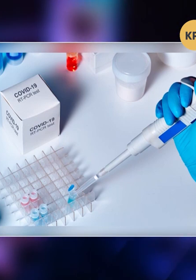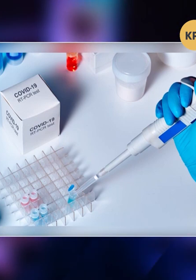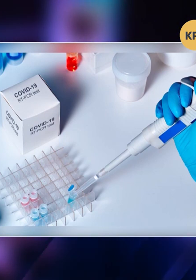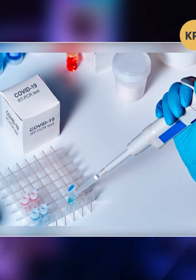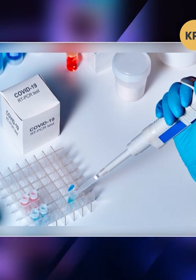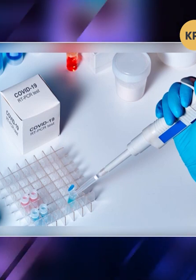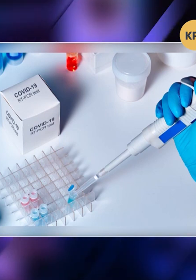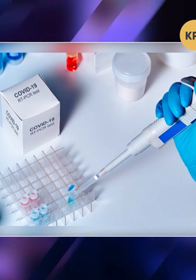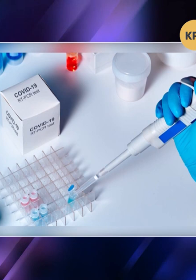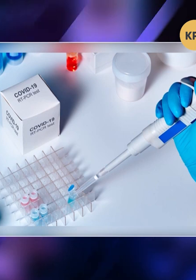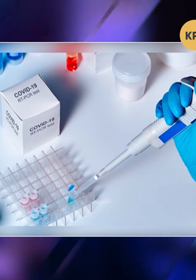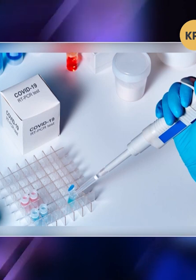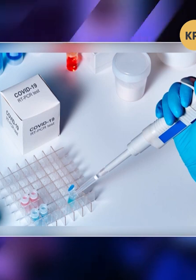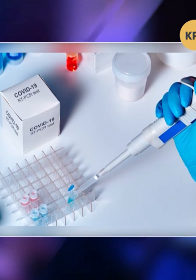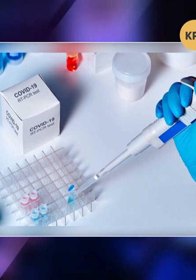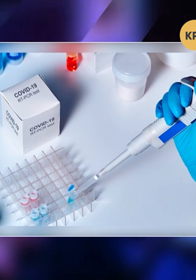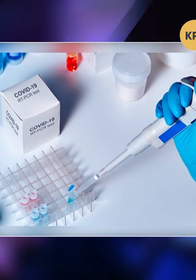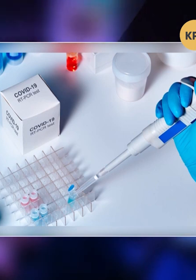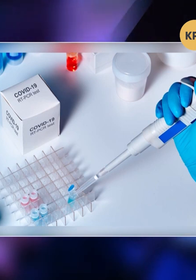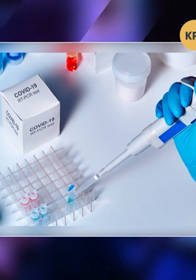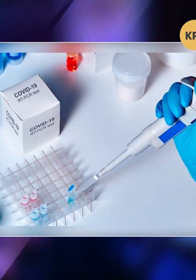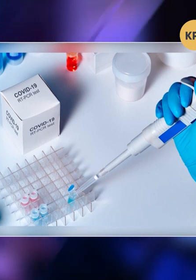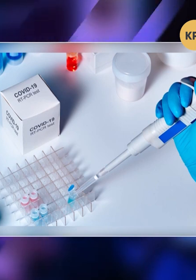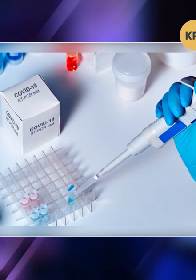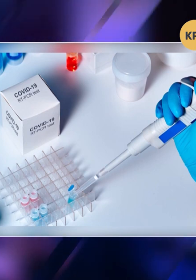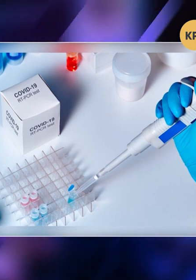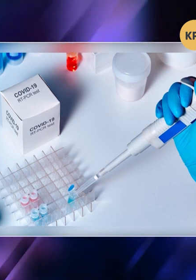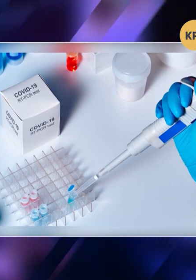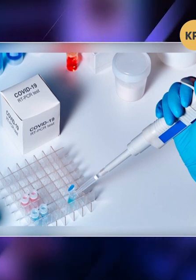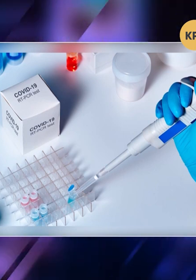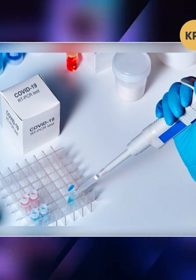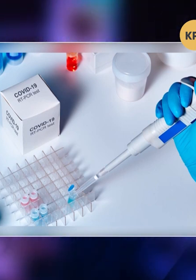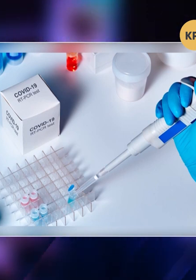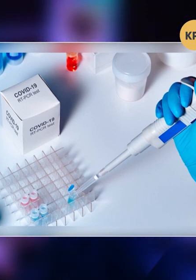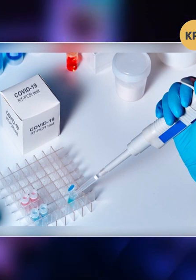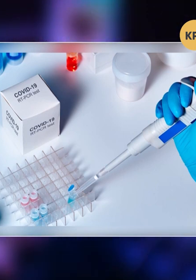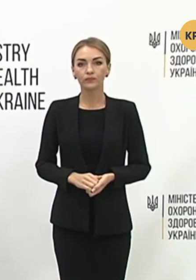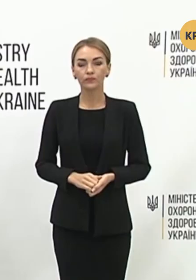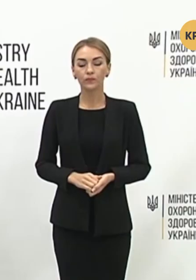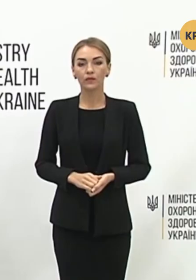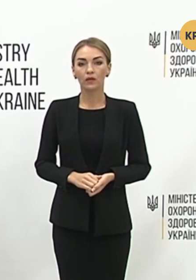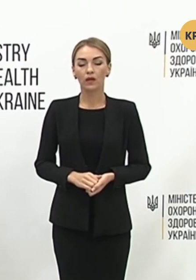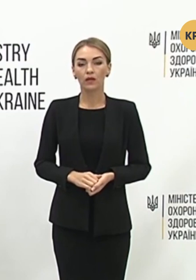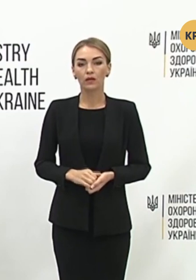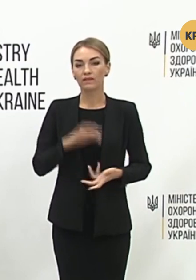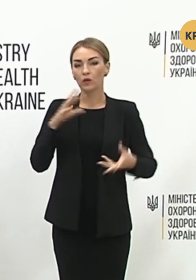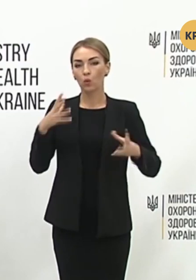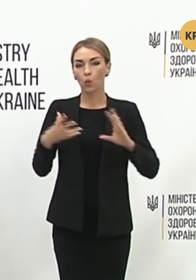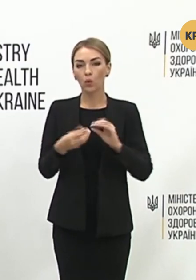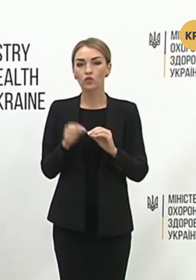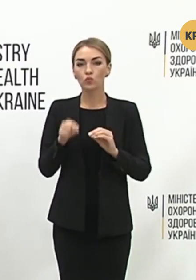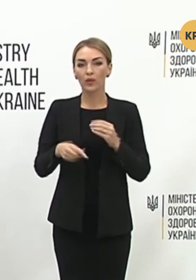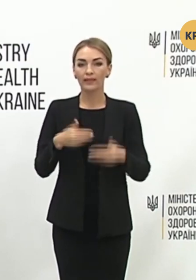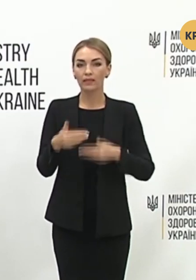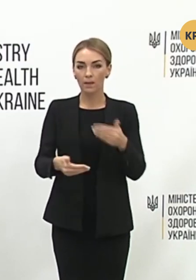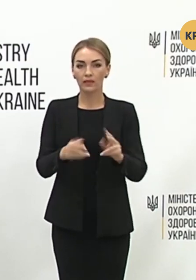Про це в ході онлайн-брифінгу 5 жовтня повідомив міністр охорони здоров'я Максим Степанов. Виходячи з тої динаміки, з